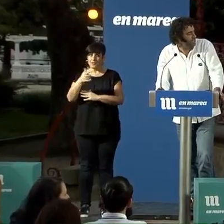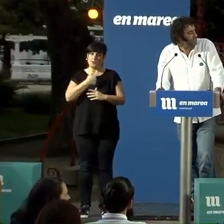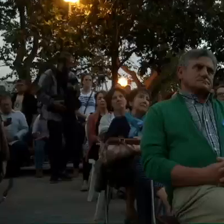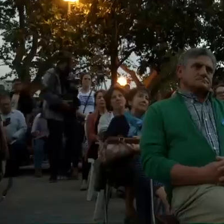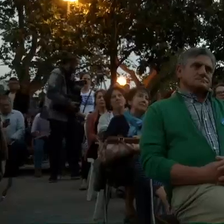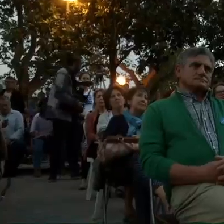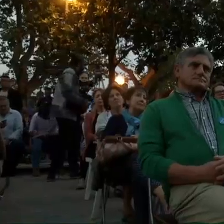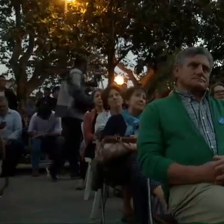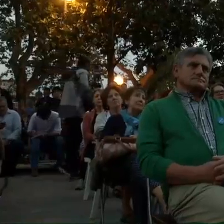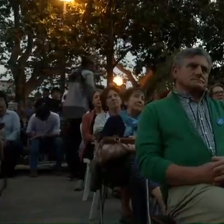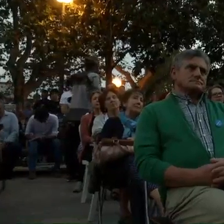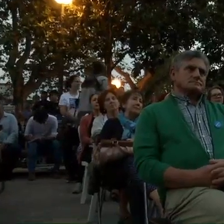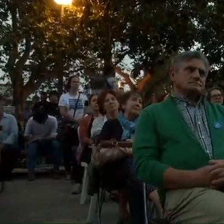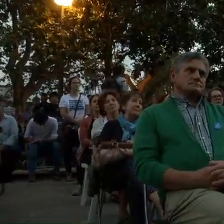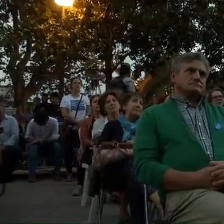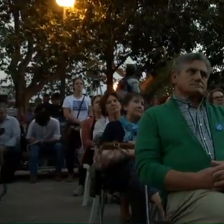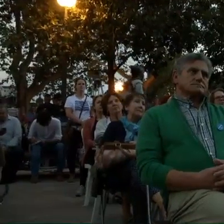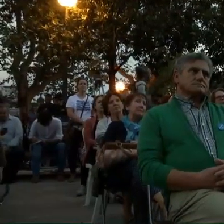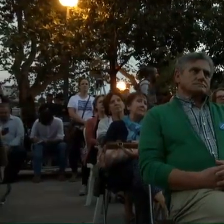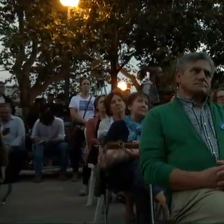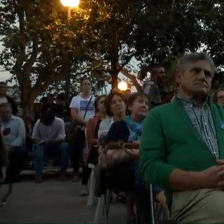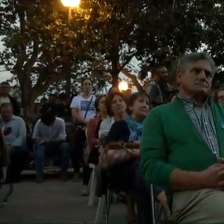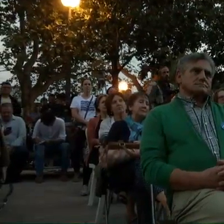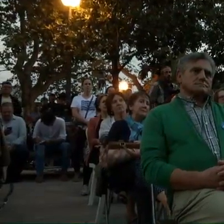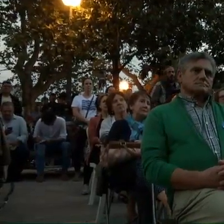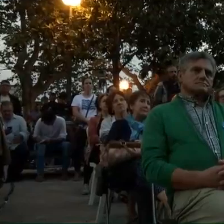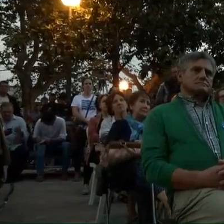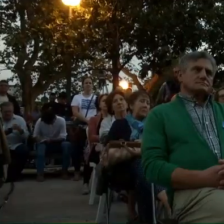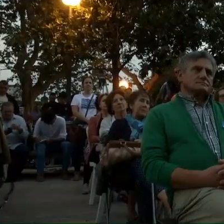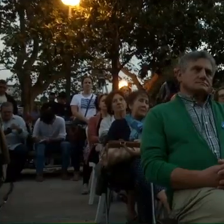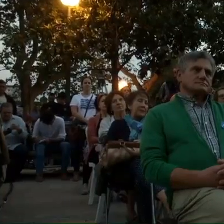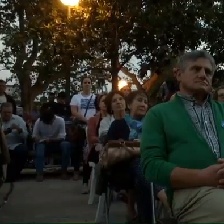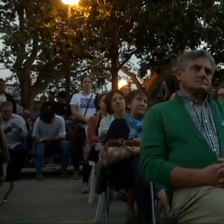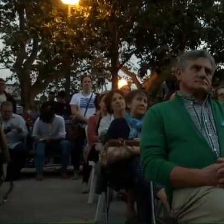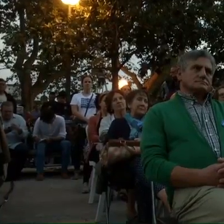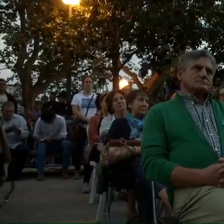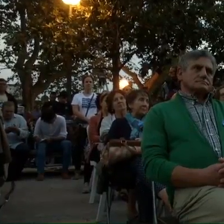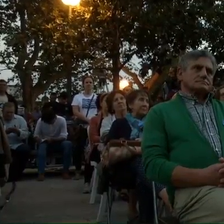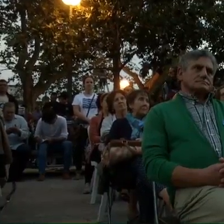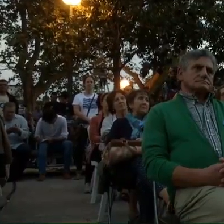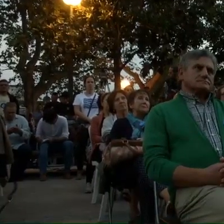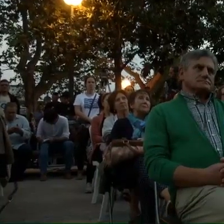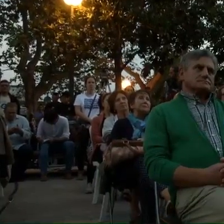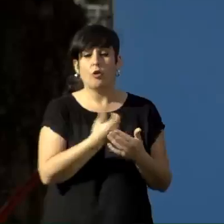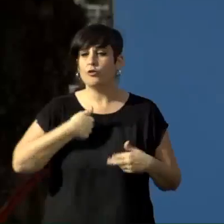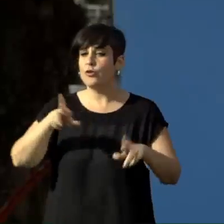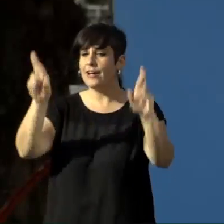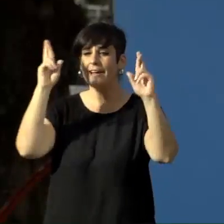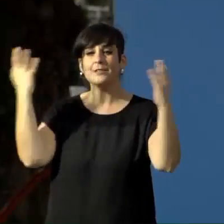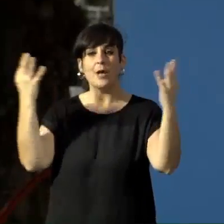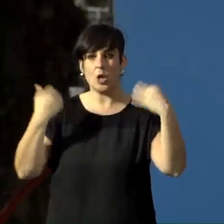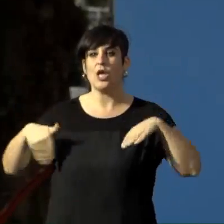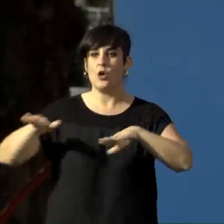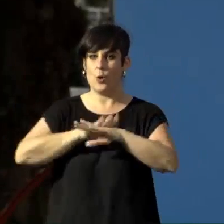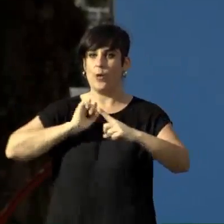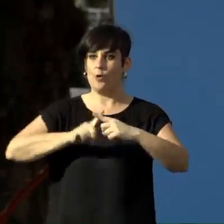Cuña, xunto con Eva, xunto con Xosé Manuel Pérez Bouza, xunto con Meli, espero ser membro do